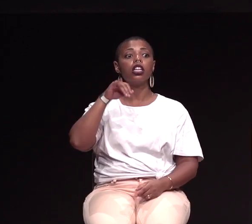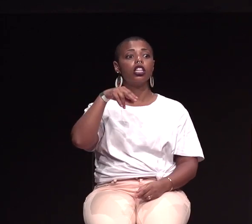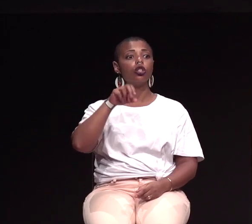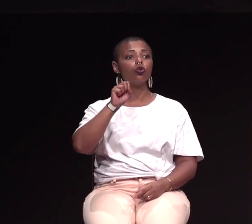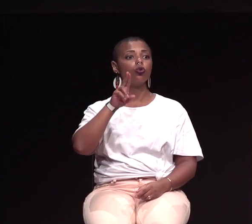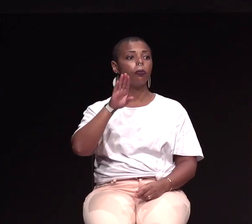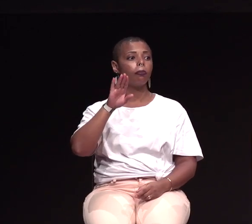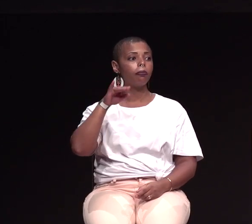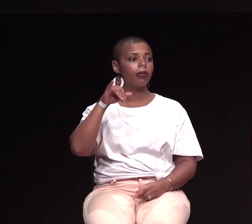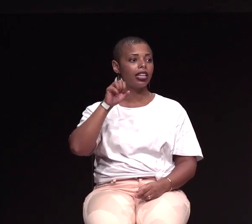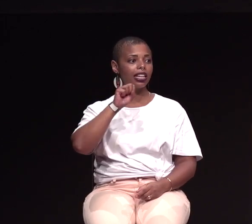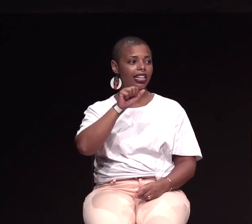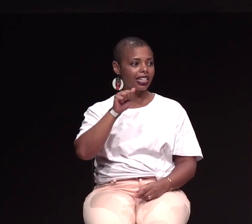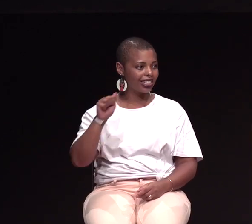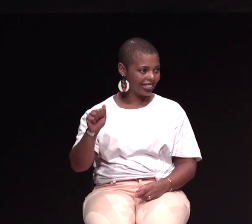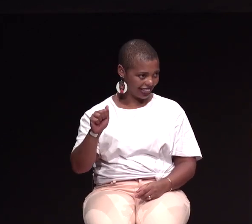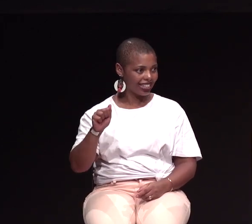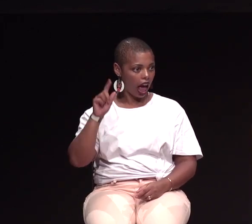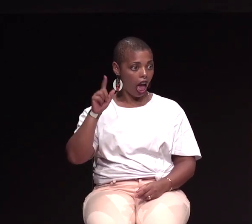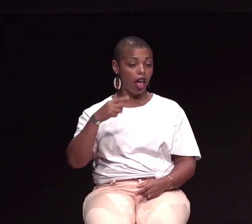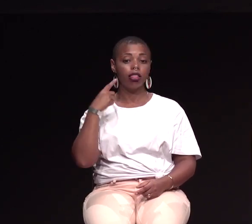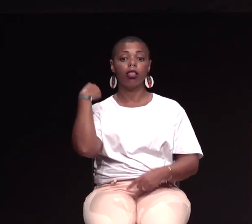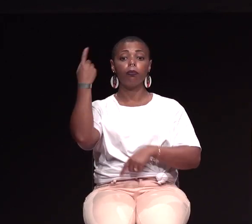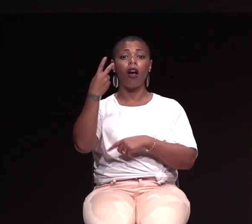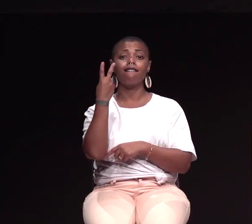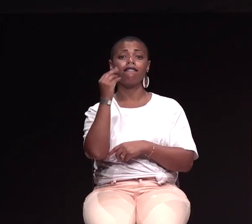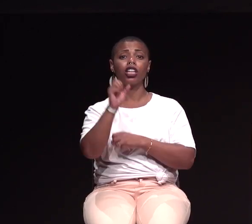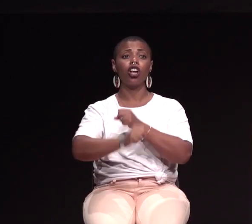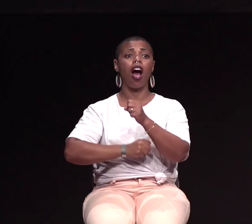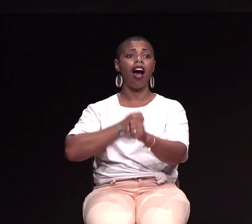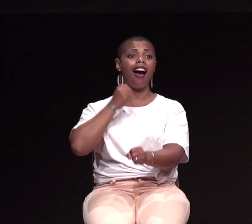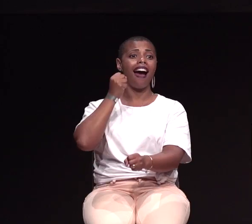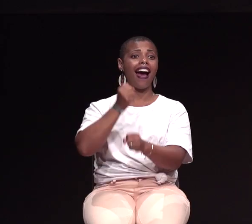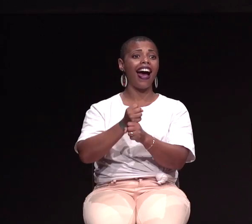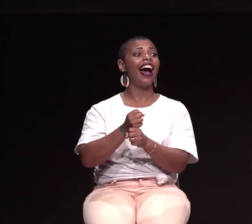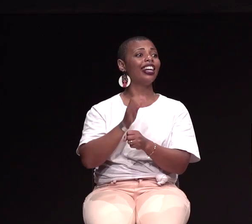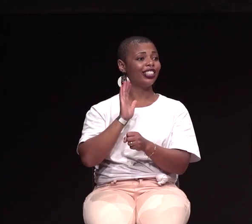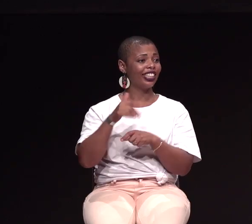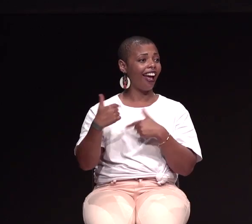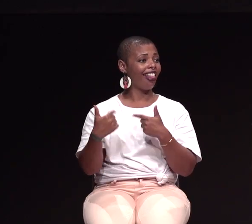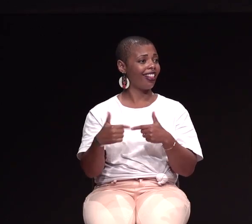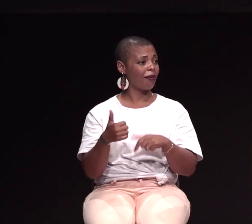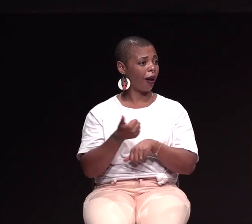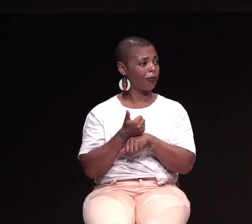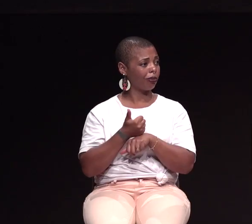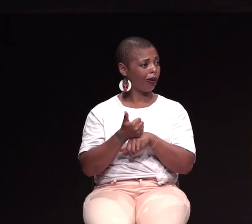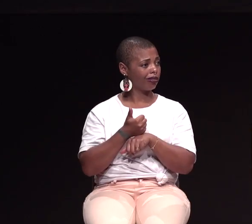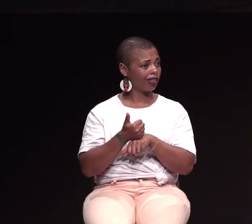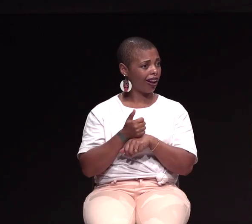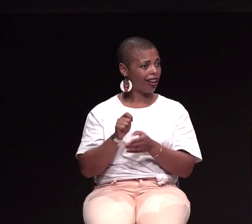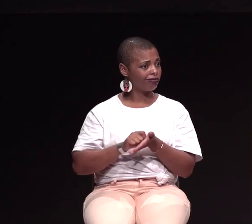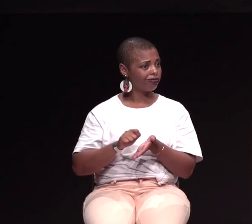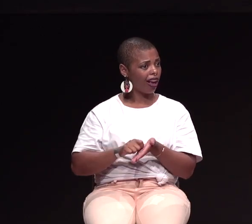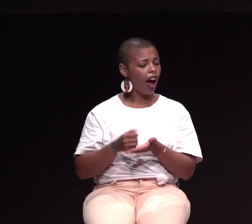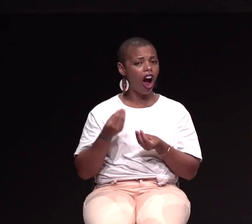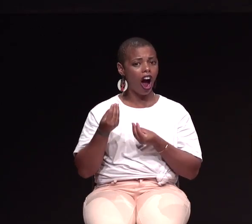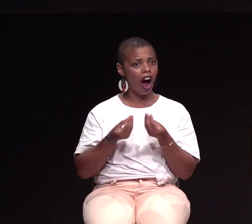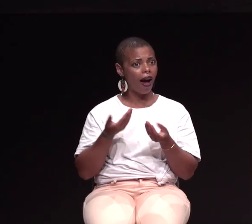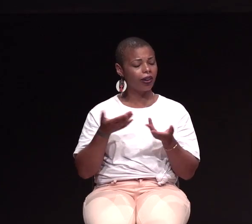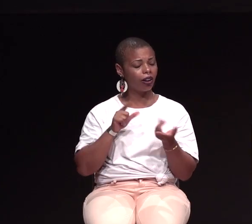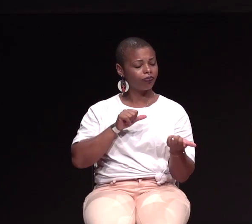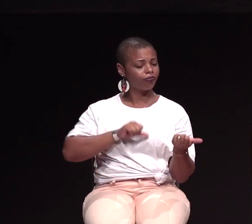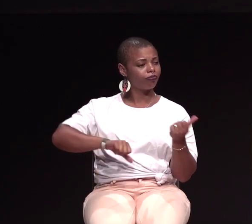carreira, né? Acho que no 21º ano de carreira. O que mudou para a escritora de quando ela fazia